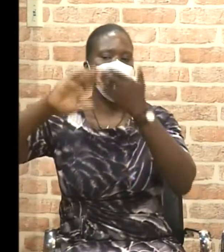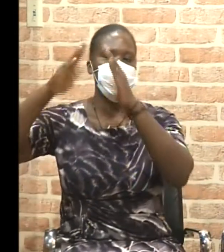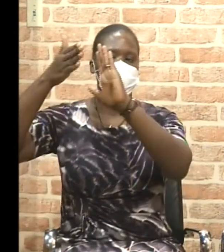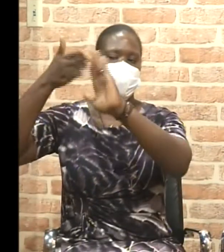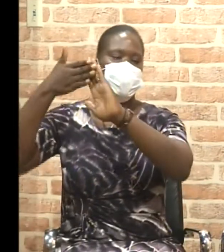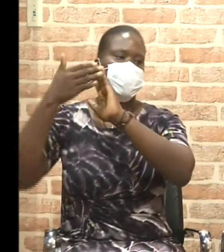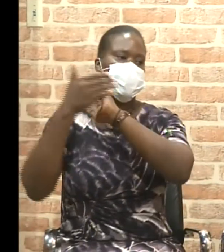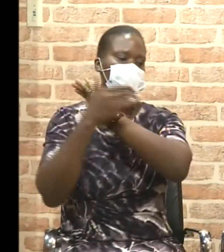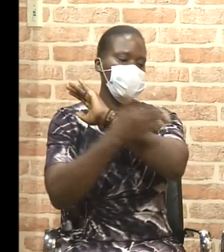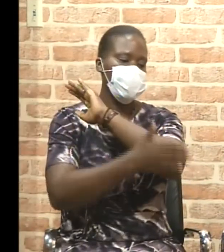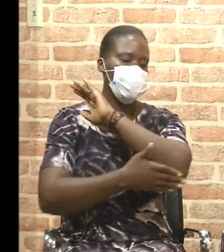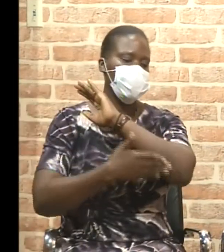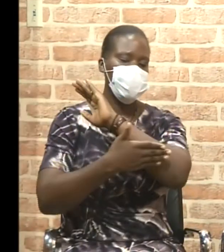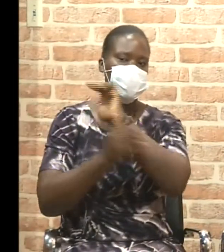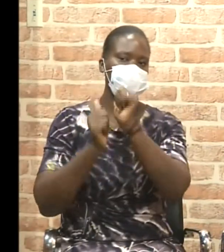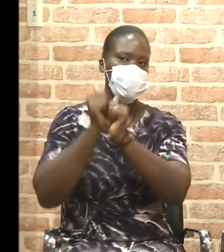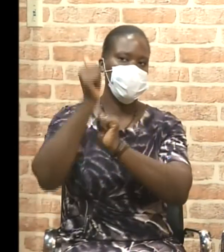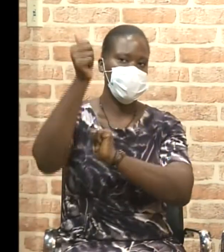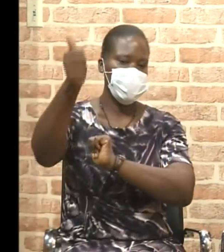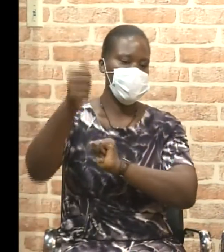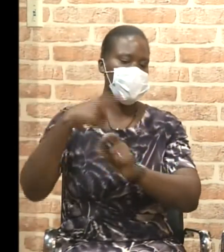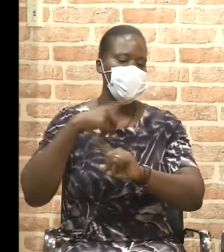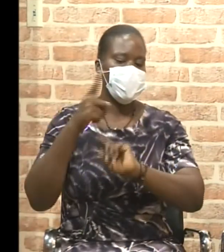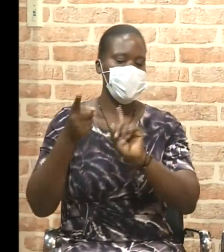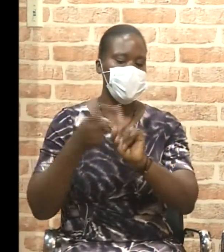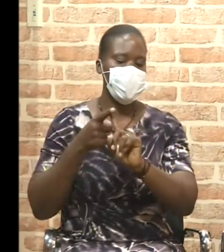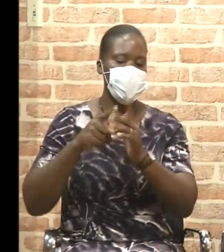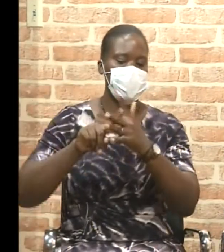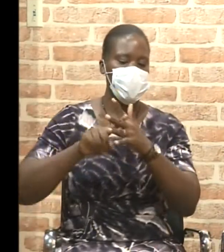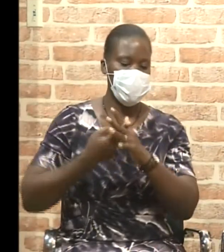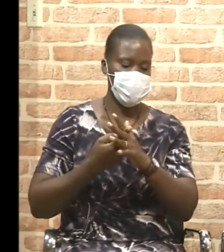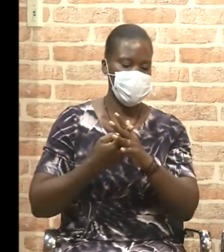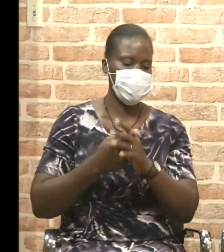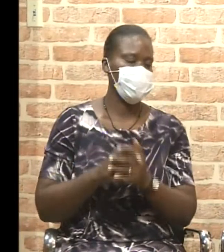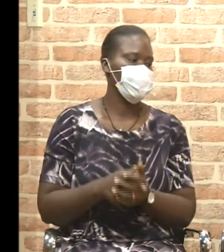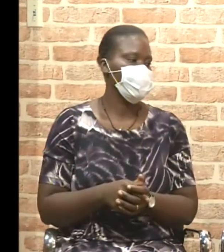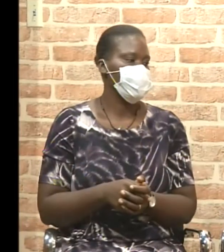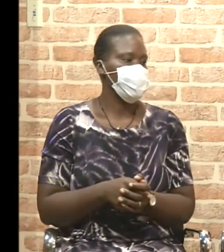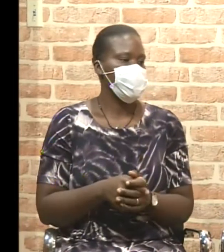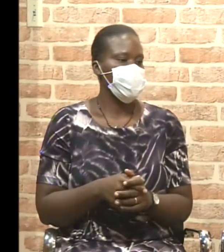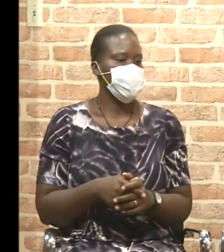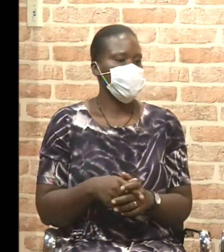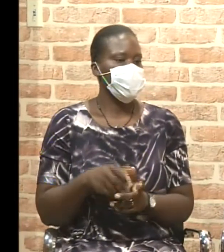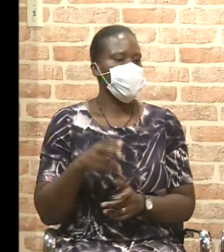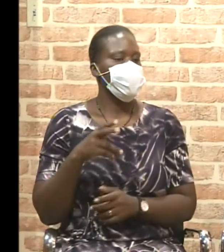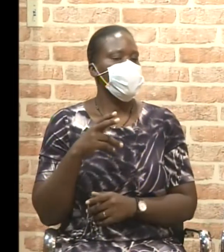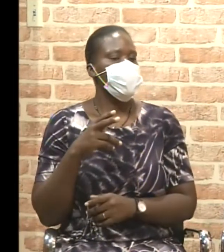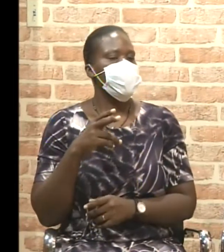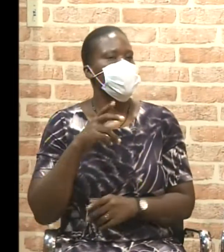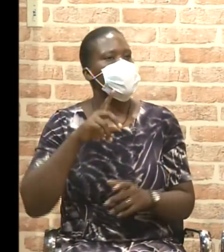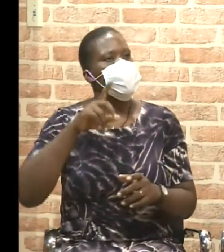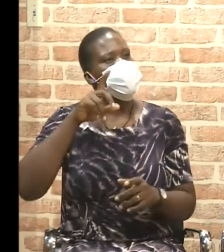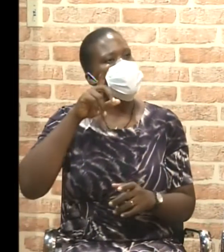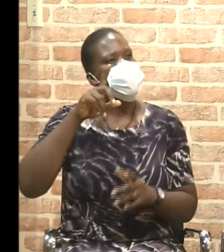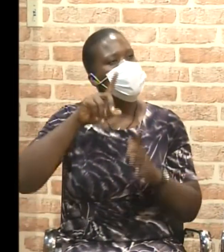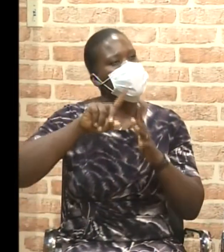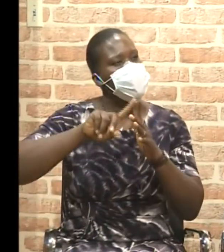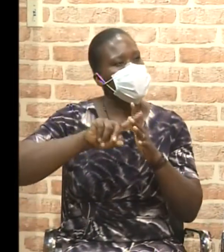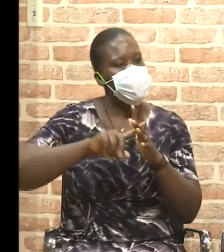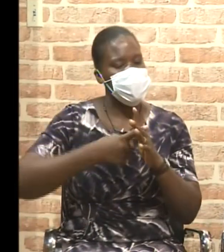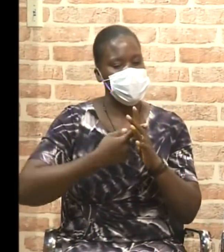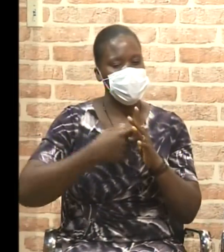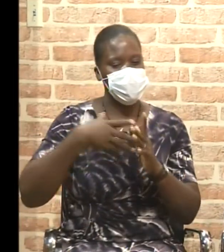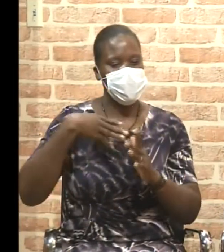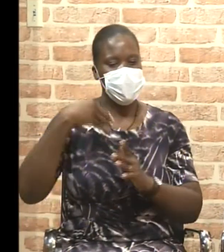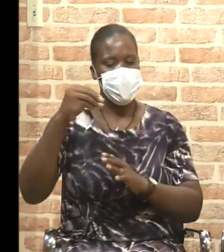démarrer avec l'activité ça, pour finir. Mon cher, Nous t'as supposé commencer à aller à partir